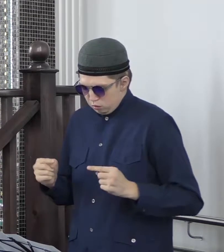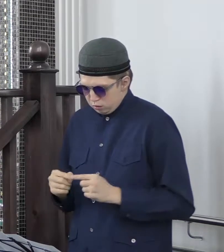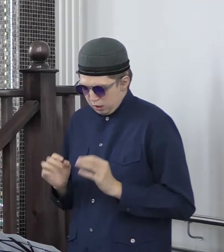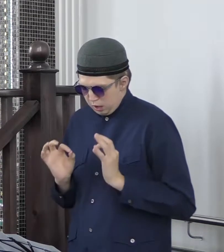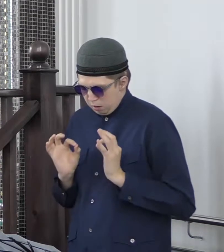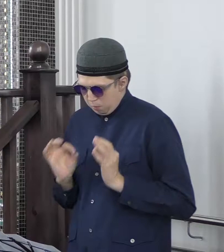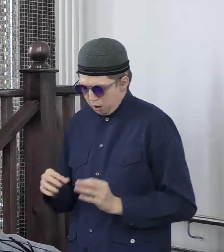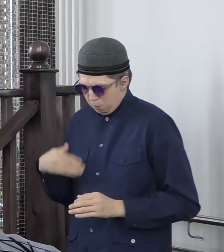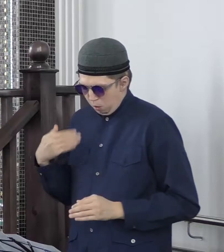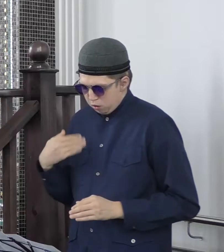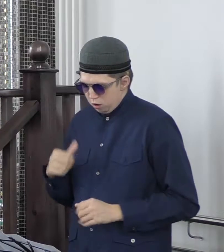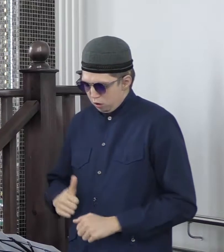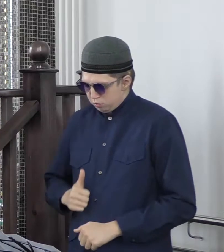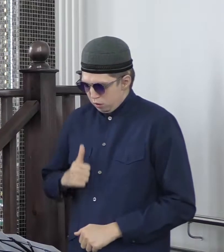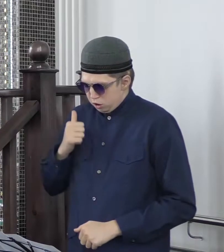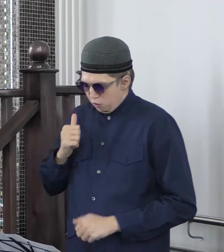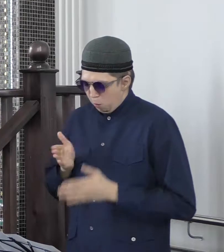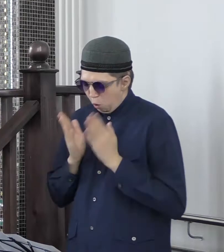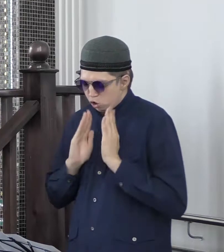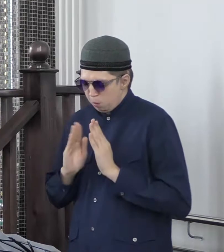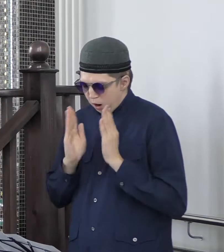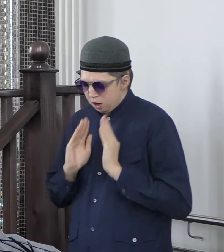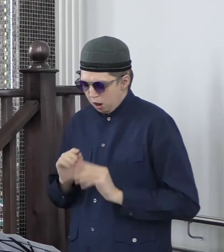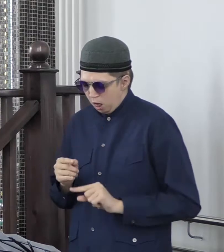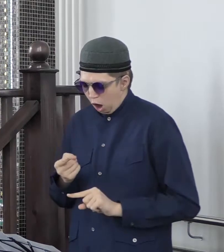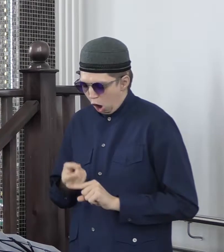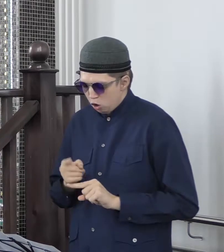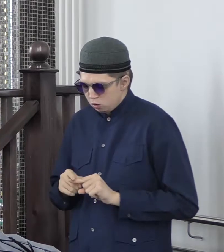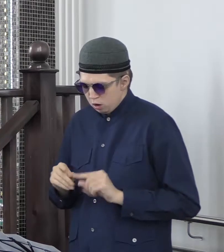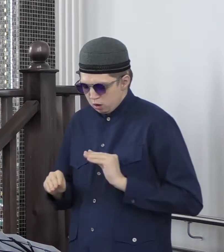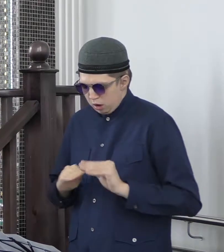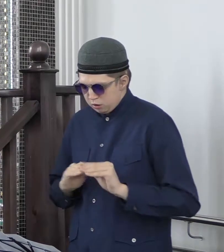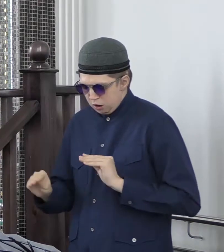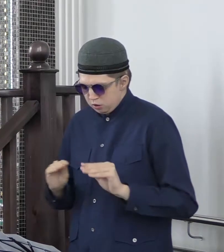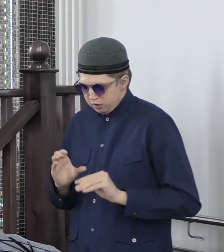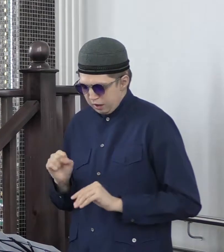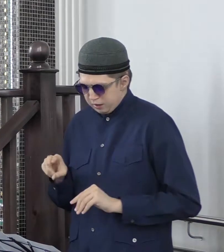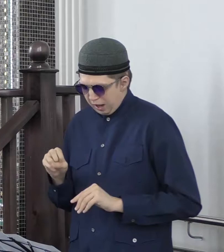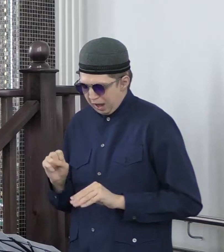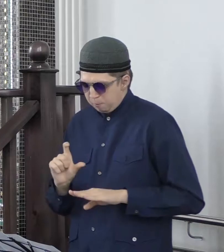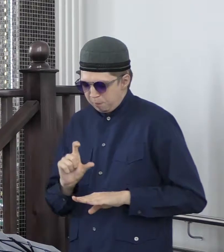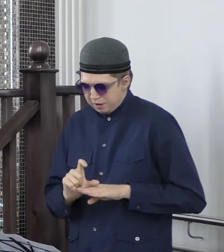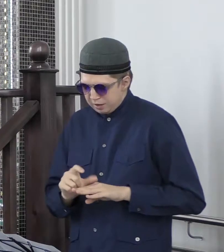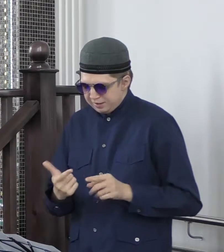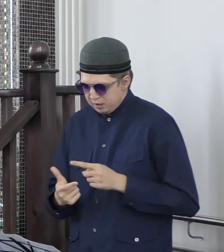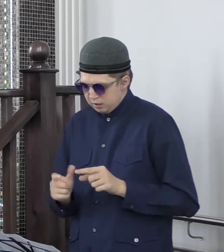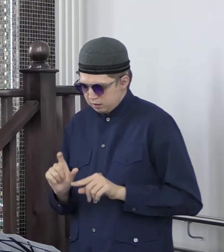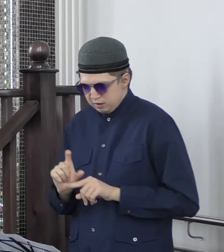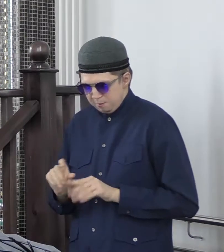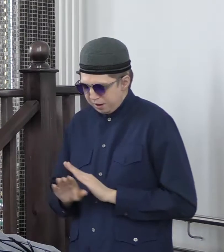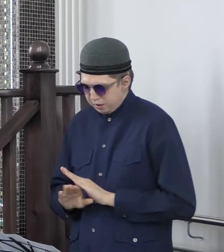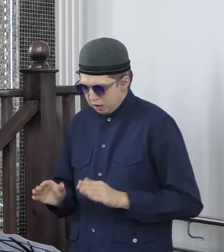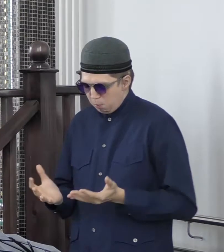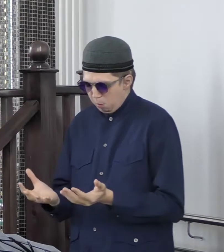cemaat arası, Ramazan bile Ramazan arası, beş vakit namaz arası, bende eğer de Allah